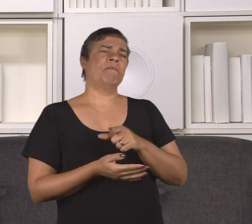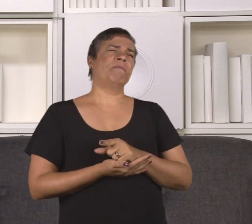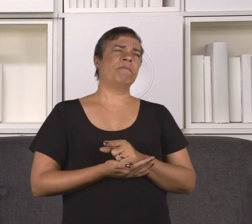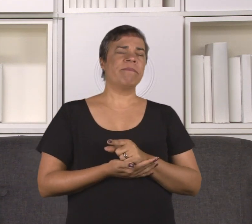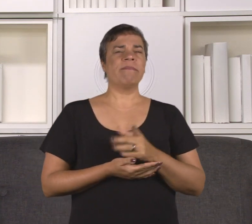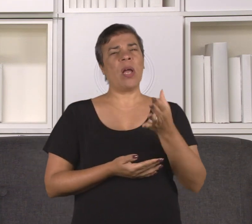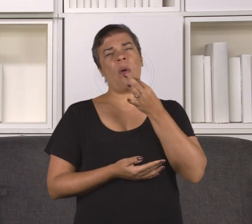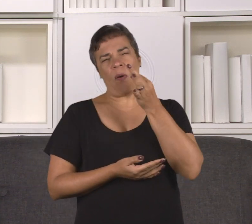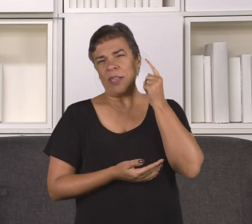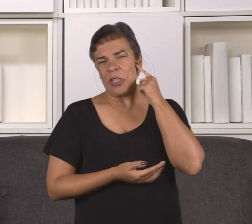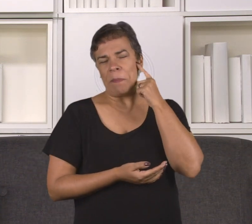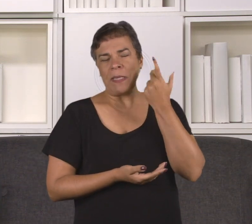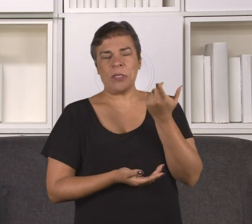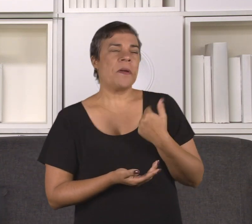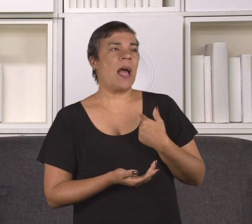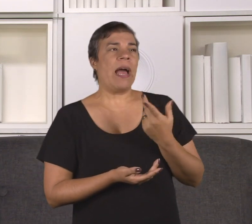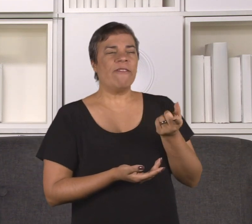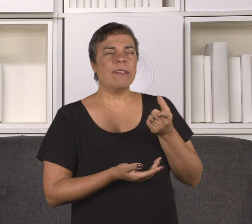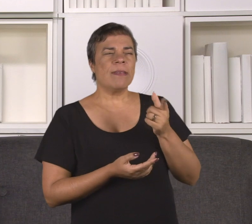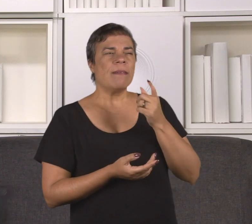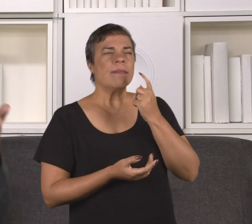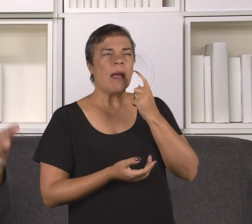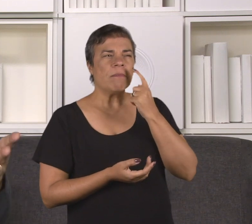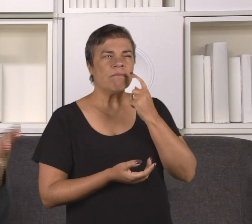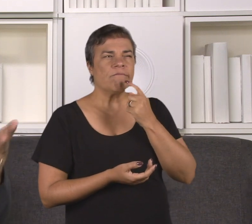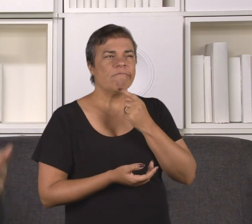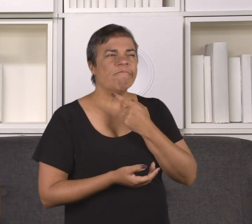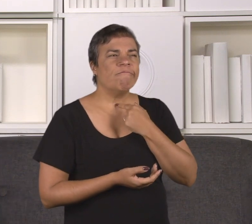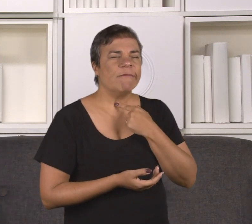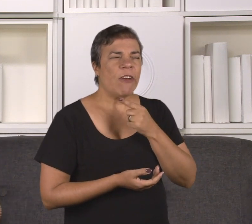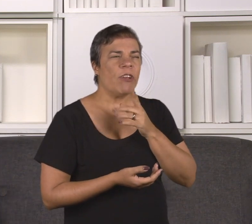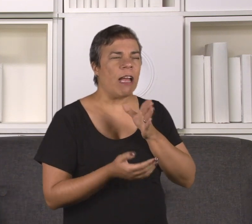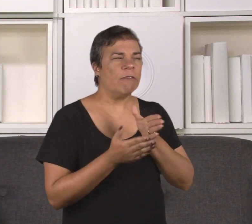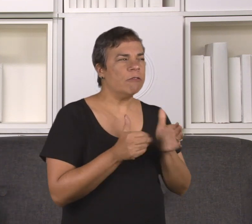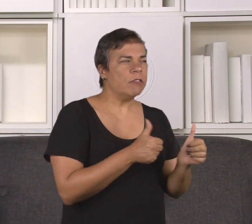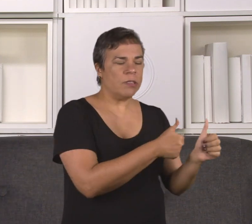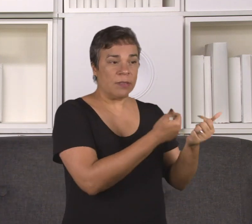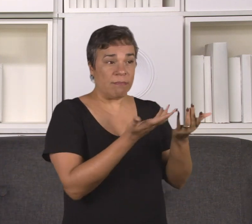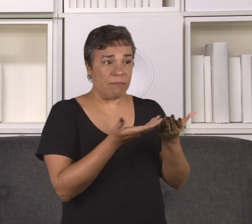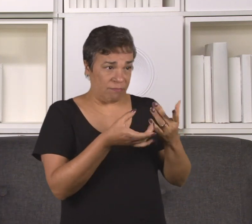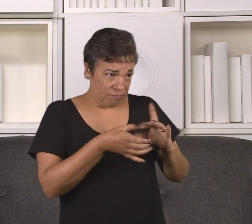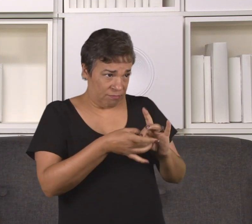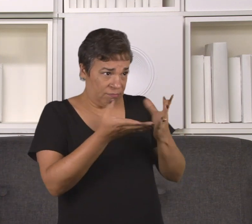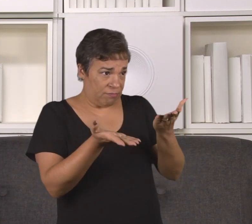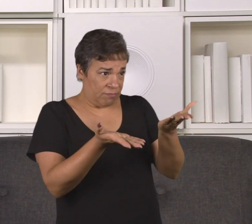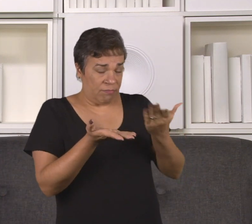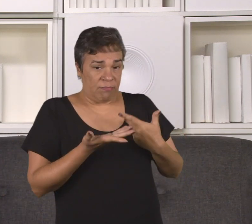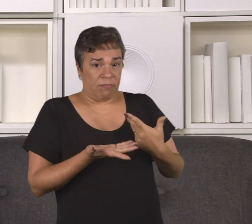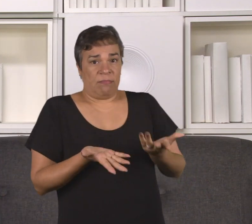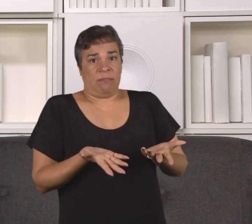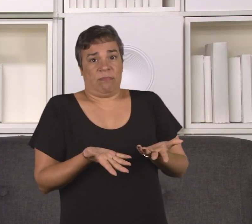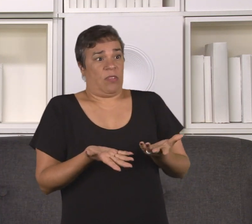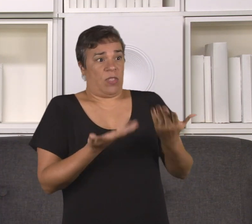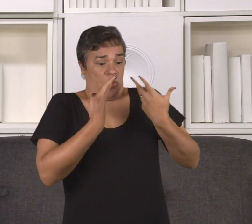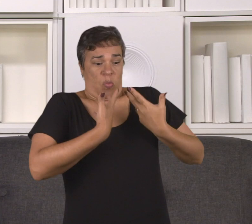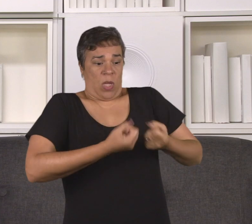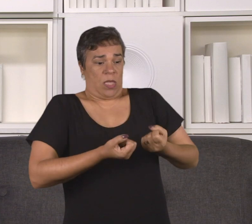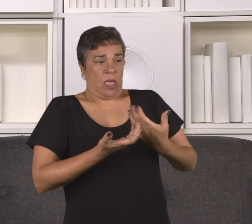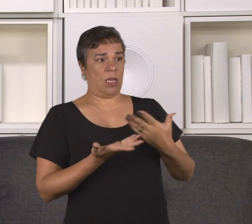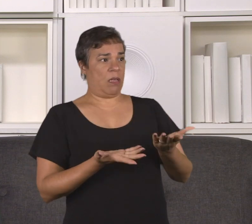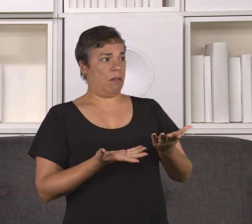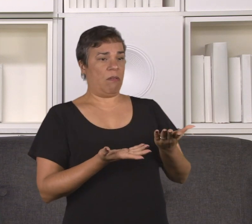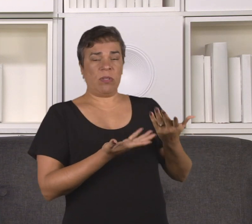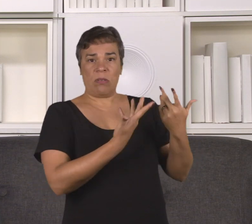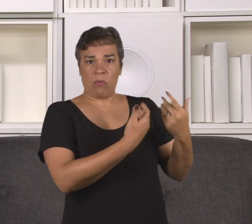vocês sabem quem ele é, então vocês também têm que segui-lo. É isso que vocês querem? Vocês estão se recusando a seguir